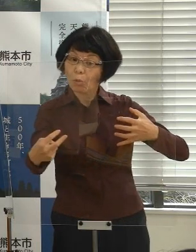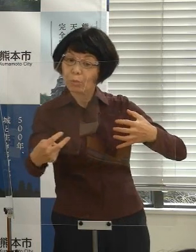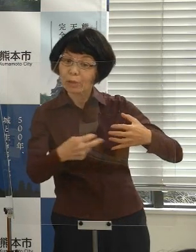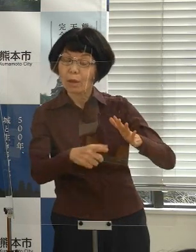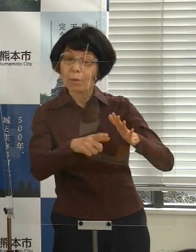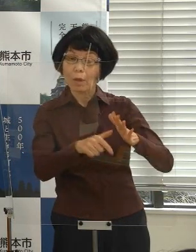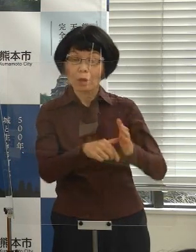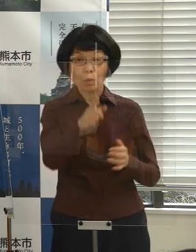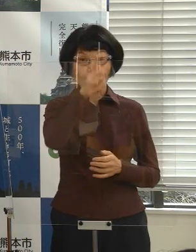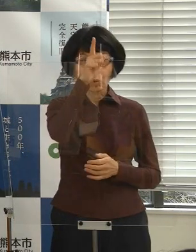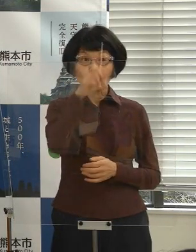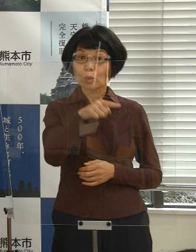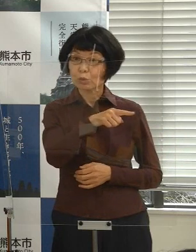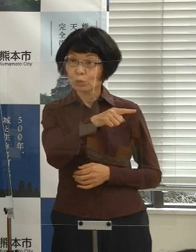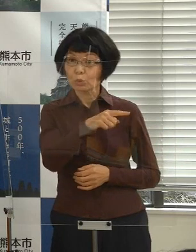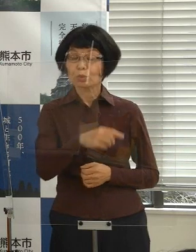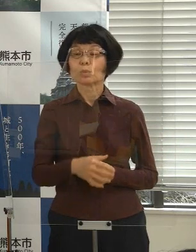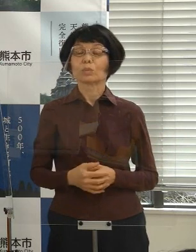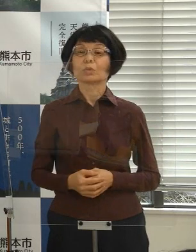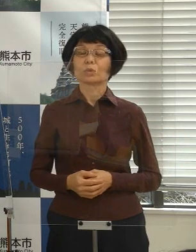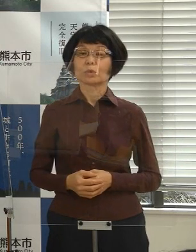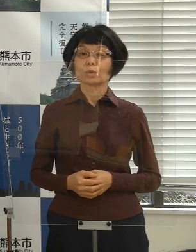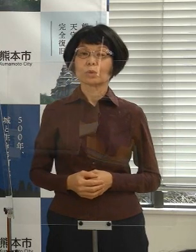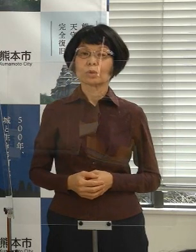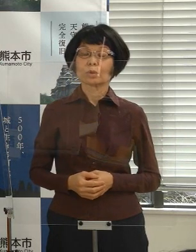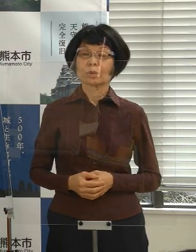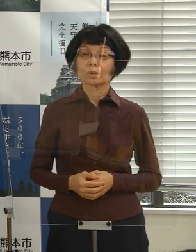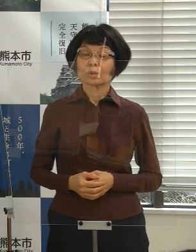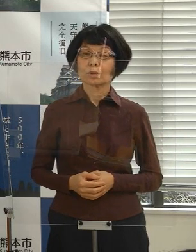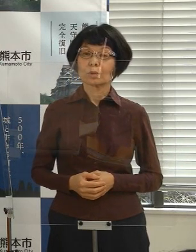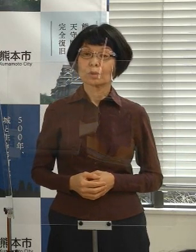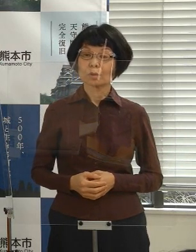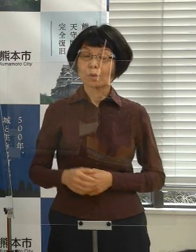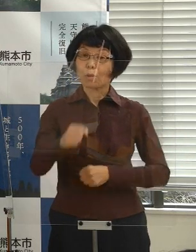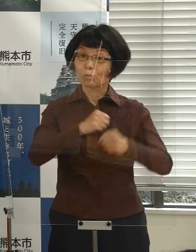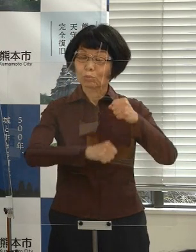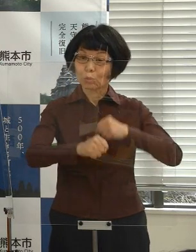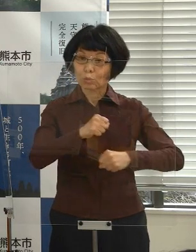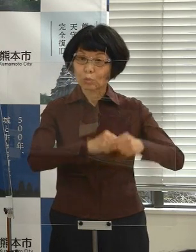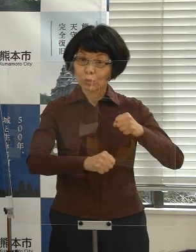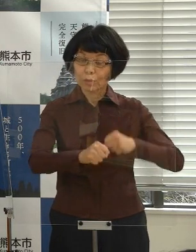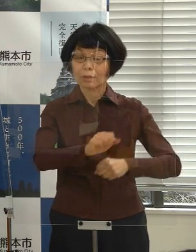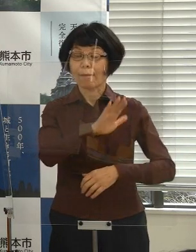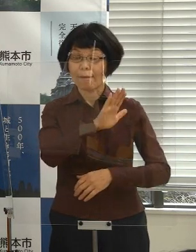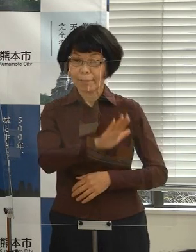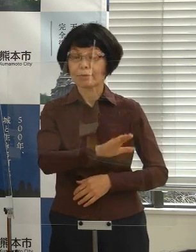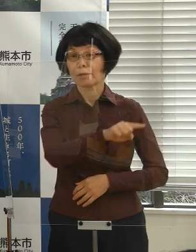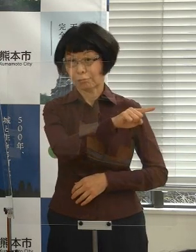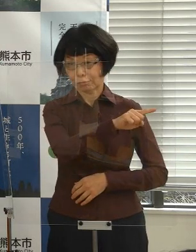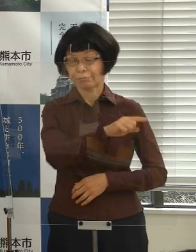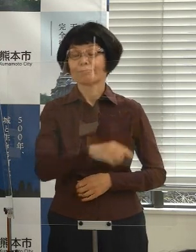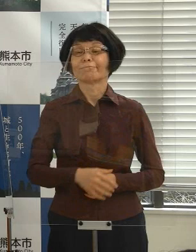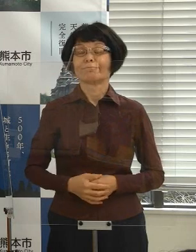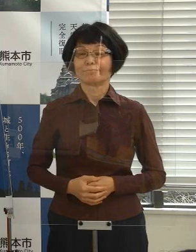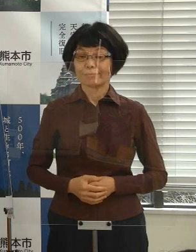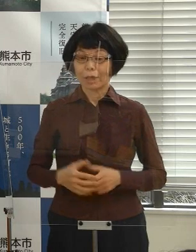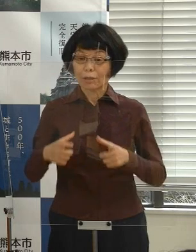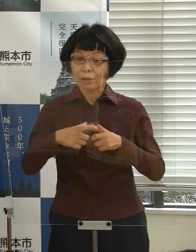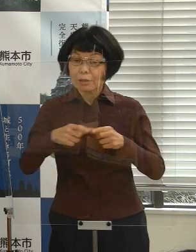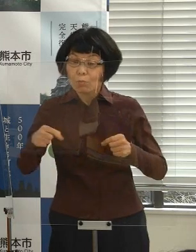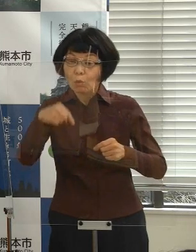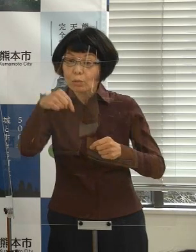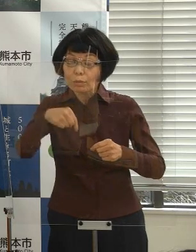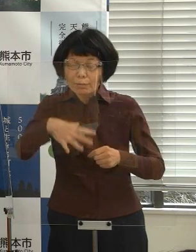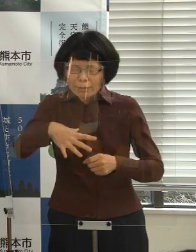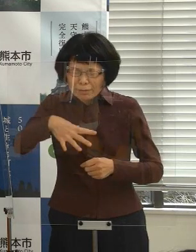方でですね、これは取り組みがなされている事例がございますが、日本では初めての取